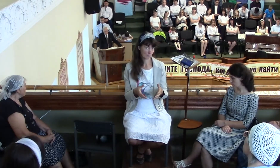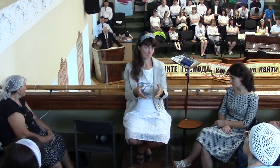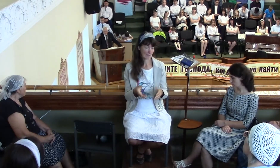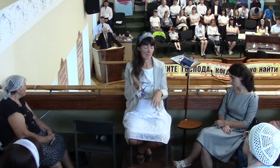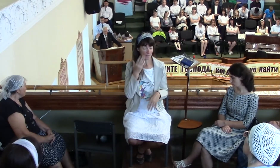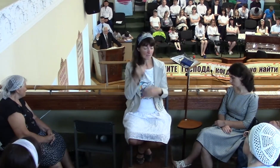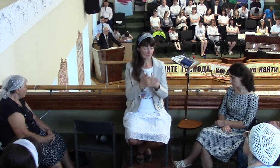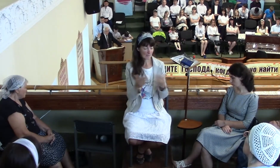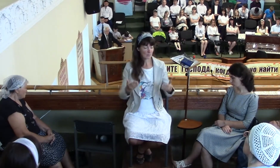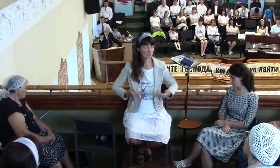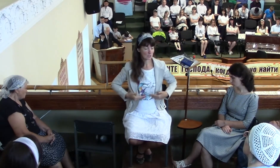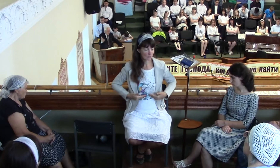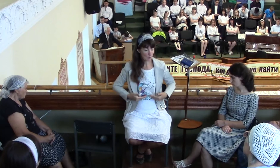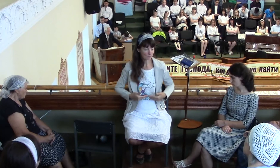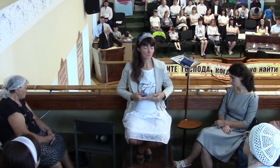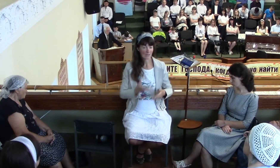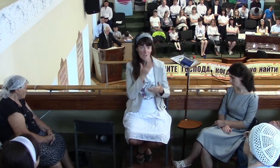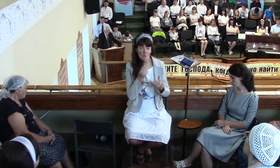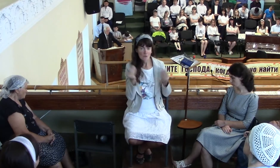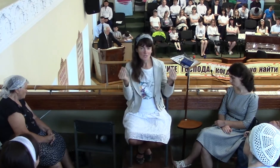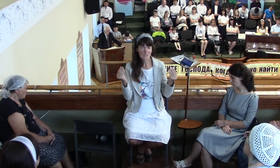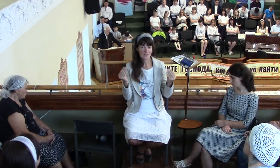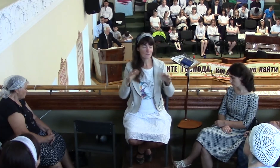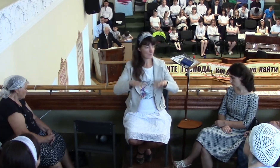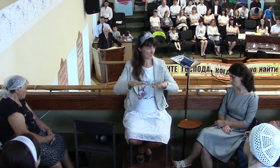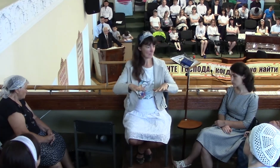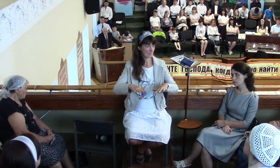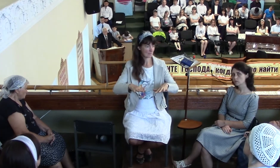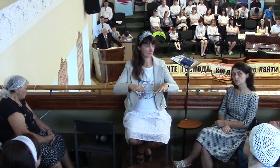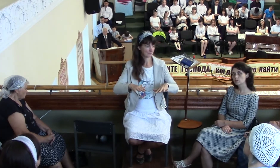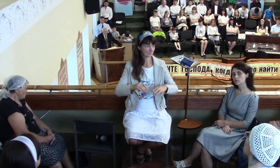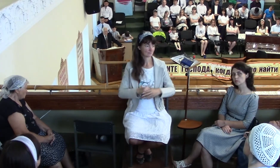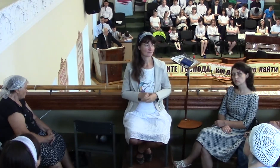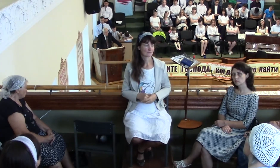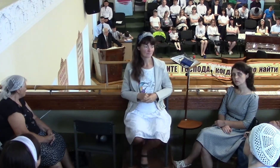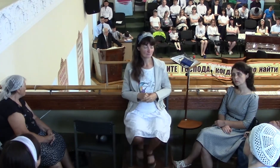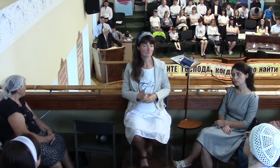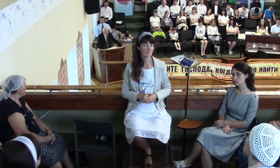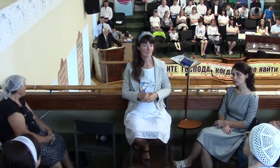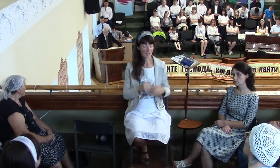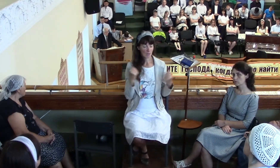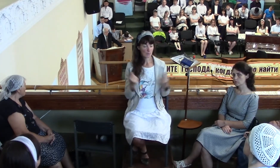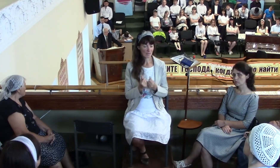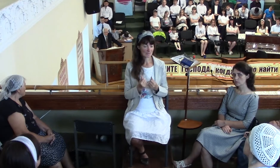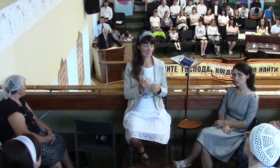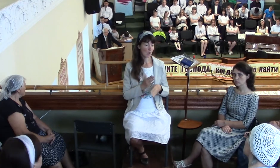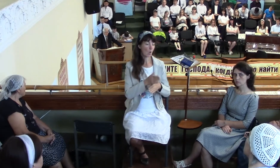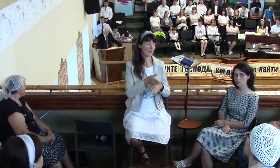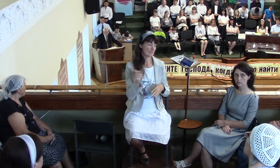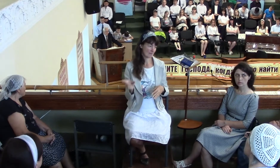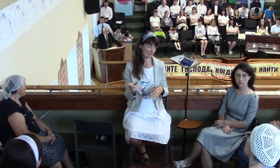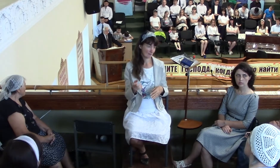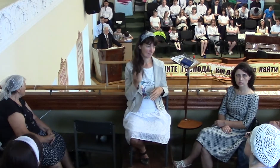мы гостей наших знакомых в Запорожье, я всегда спрашиваю, ну как, красивый наш город? Ну, там не